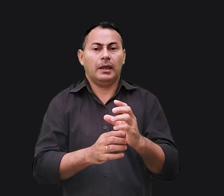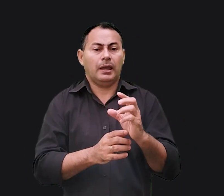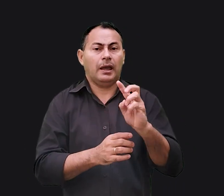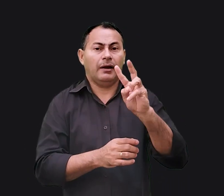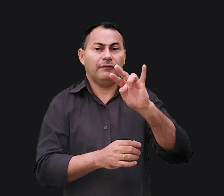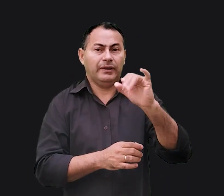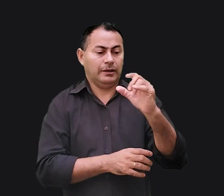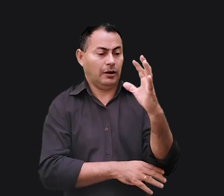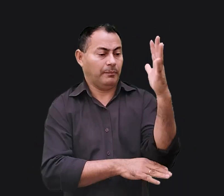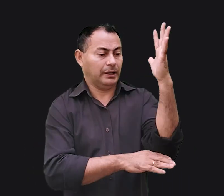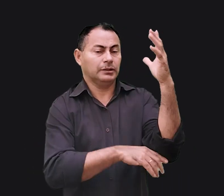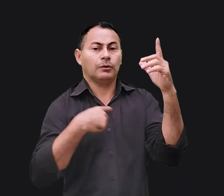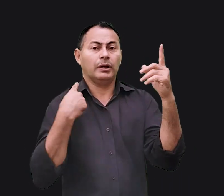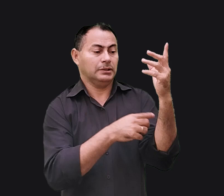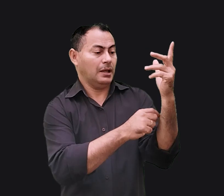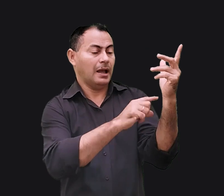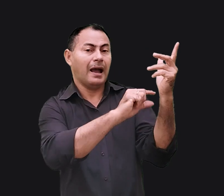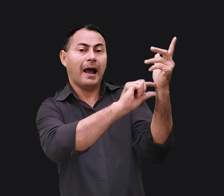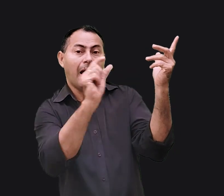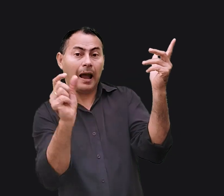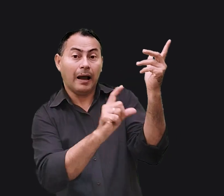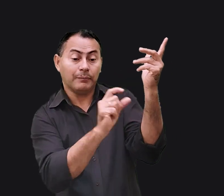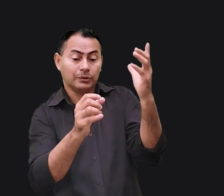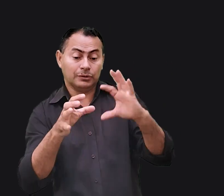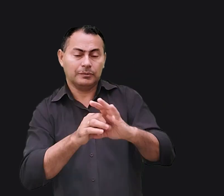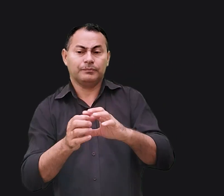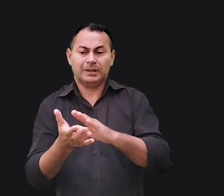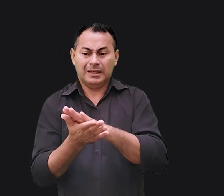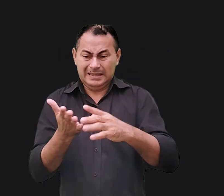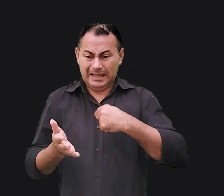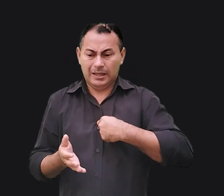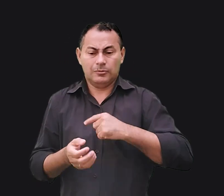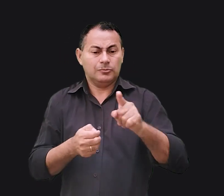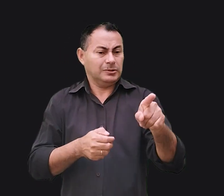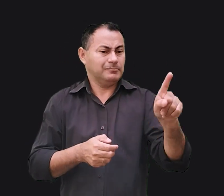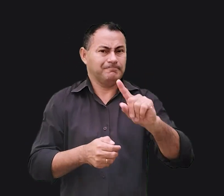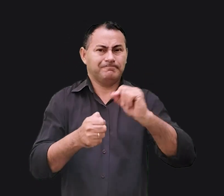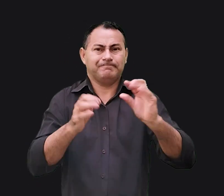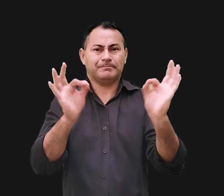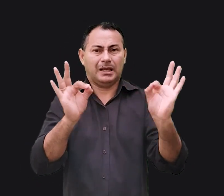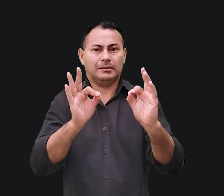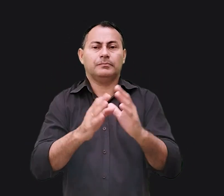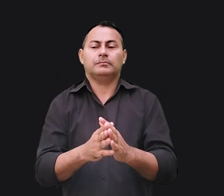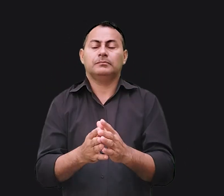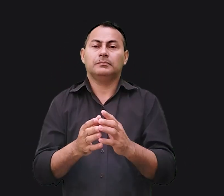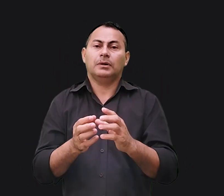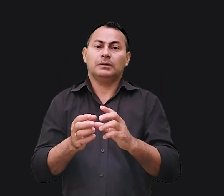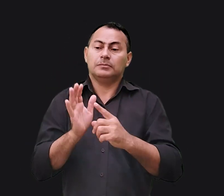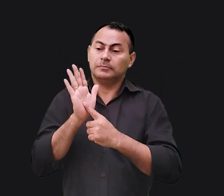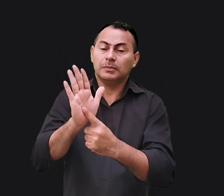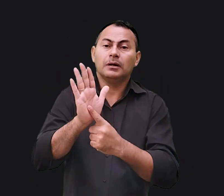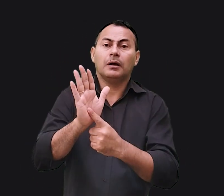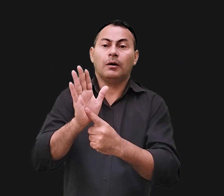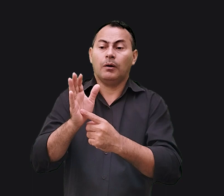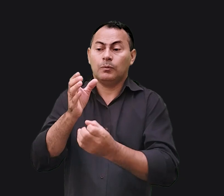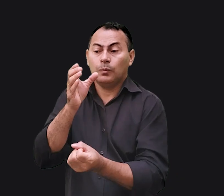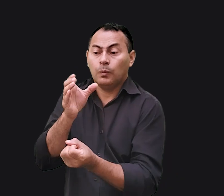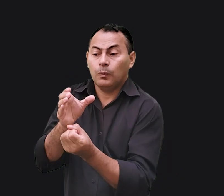nós os ramos. Jesus declara, sem mim, vocês não podem fazer coisa alguma. Nesta ilustração, o fruto não cresce na